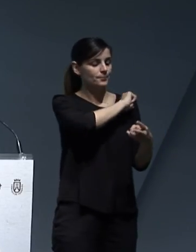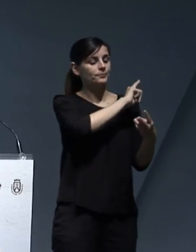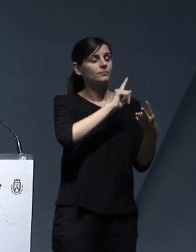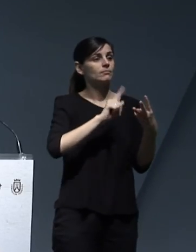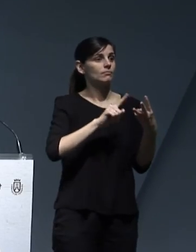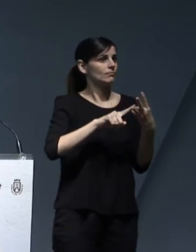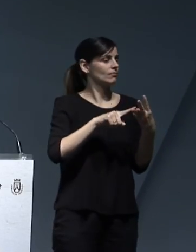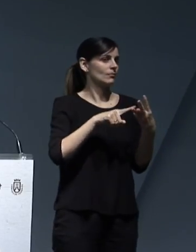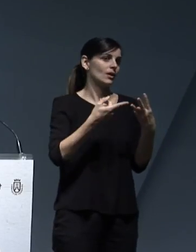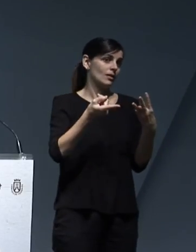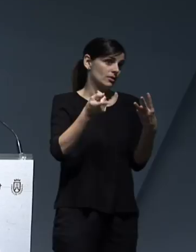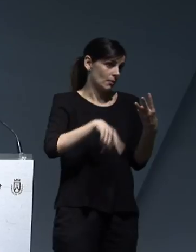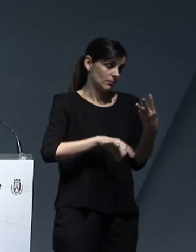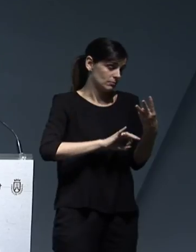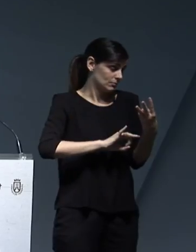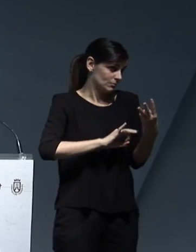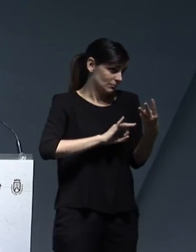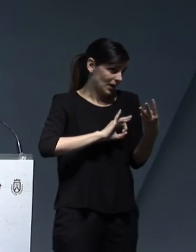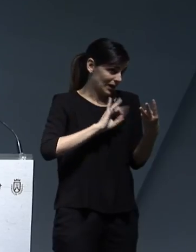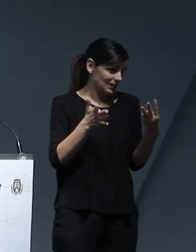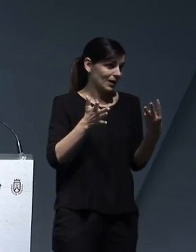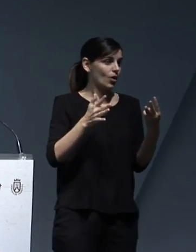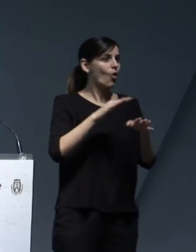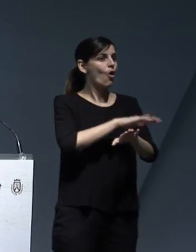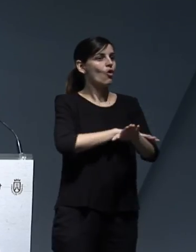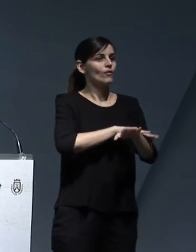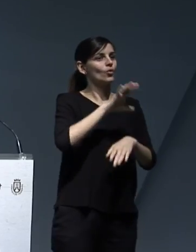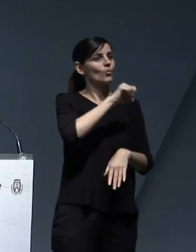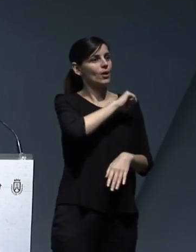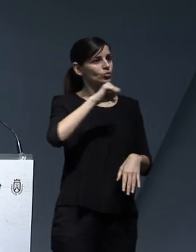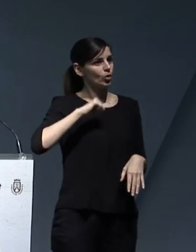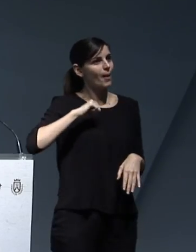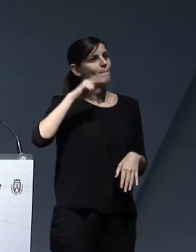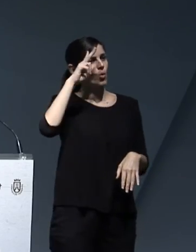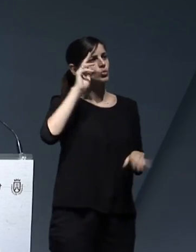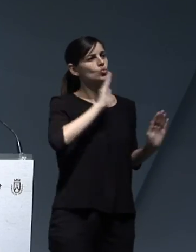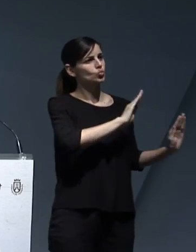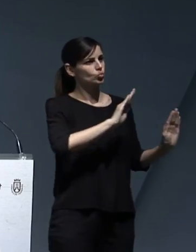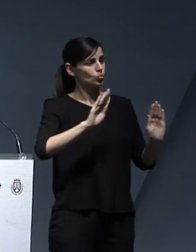y consiguientemente dentro de él, los gobiernos de las comunidades autónomas